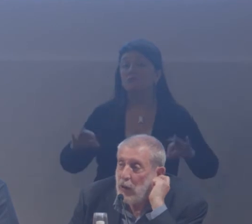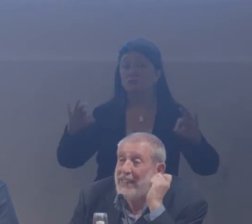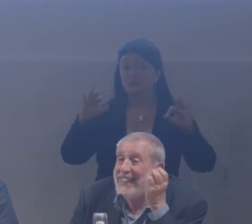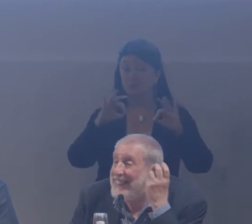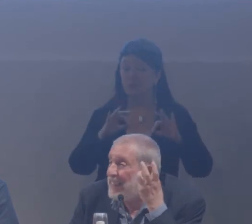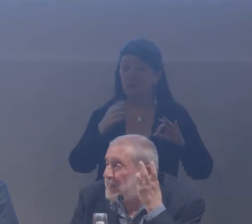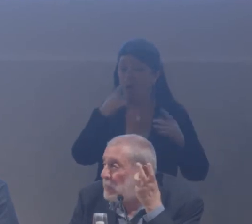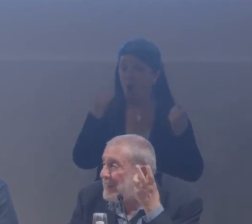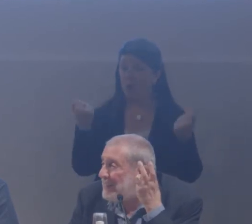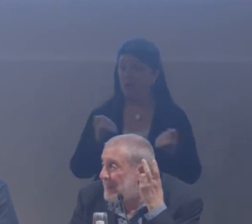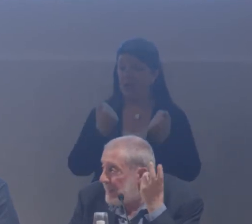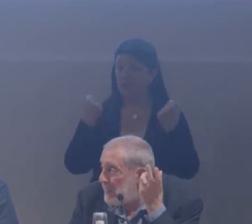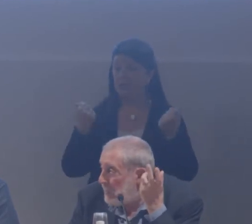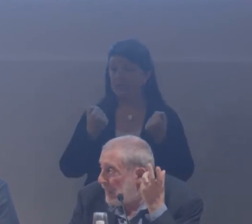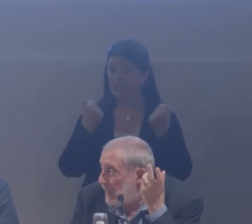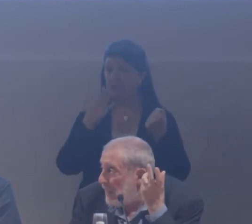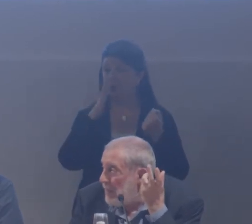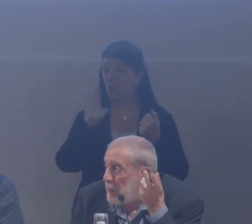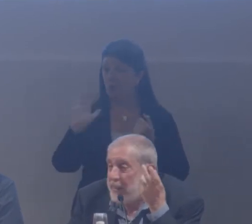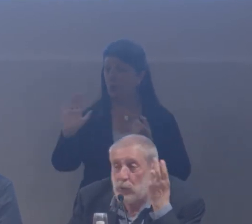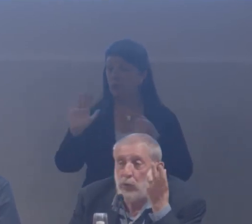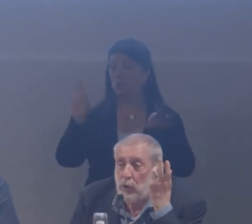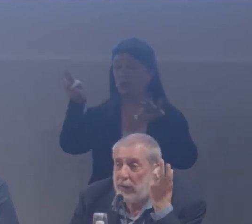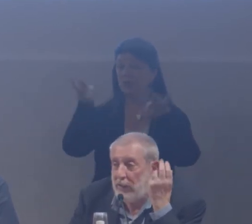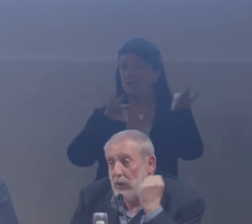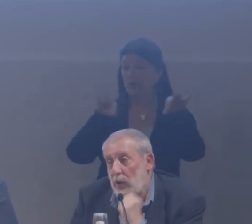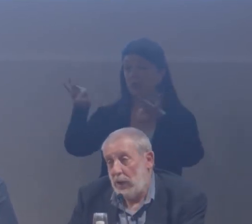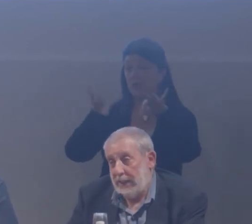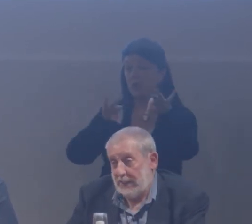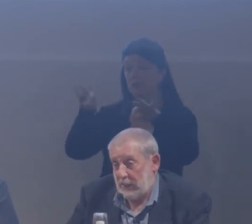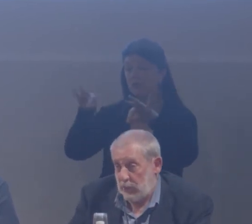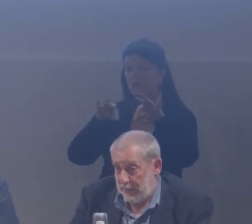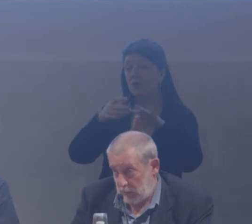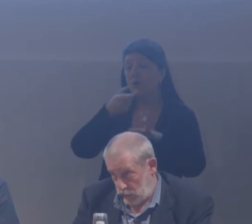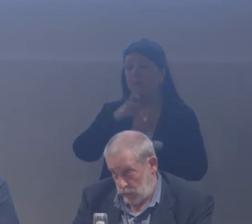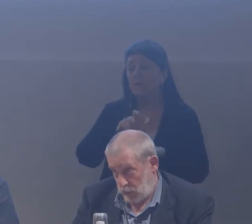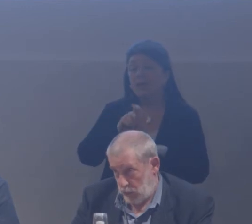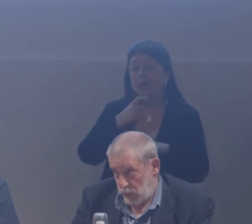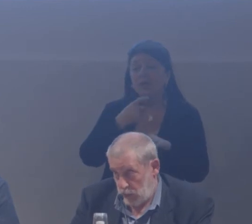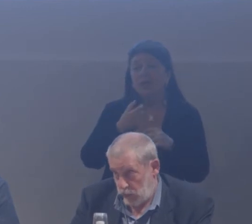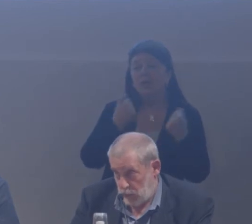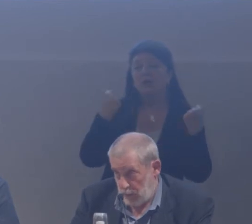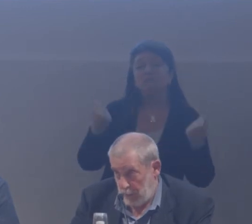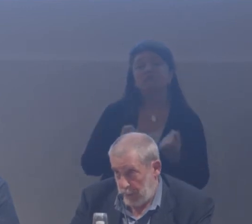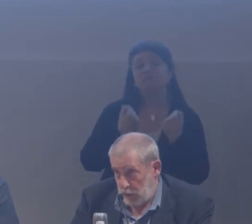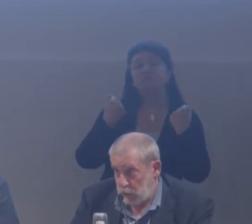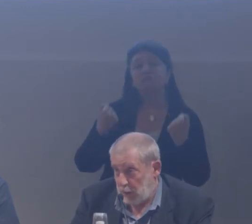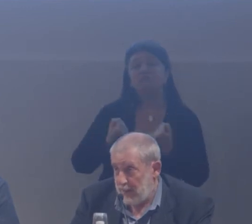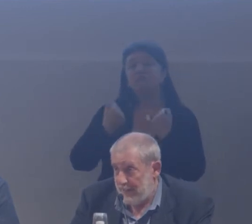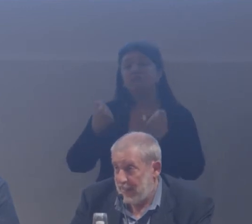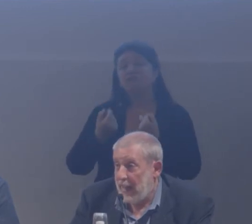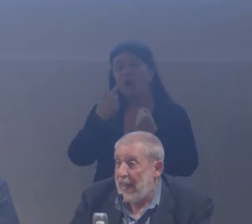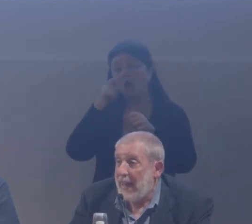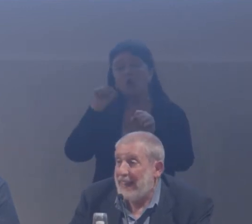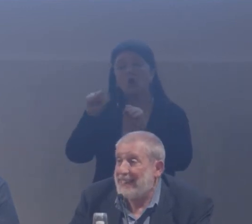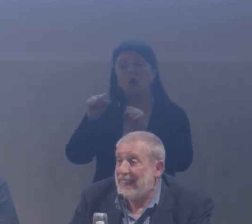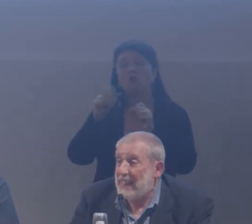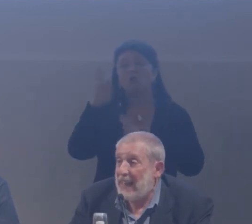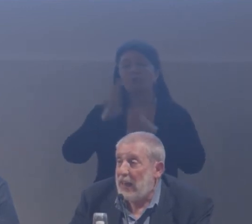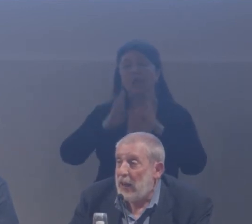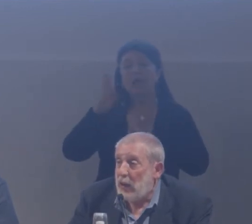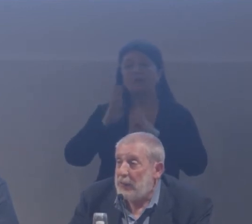nessuna organizzazione strategica, perché tutto quello che è stato fatto contro la mafia